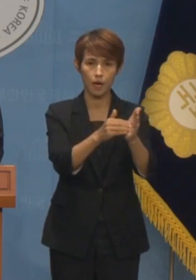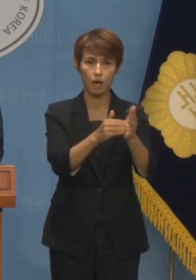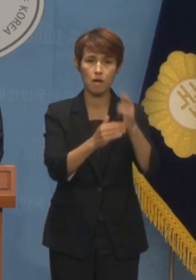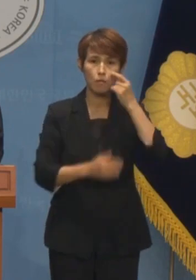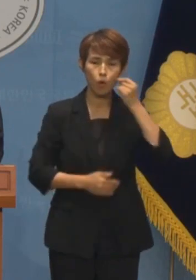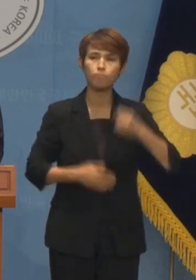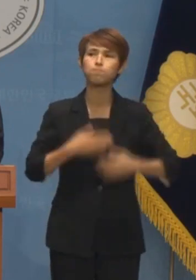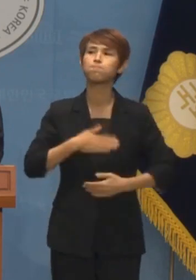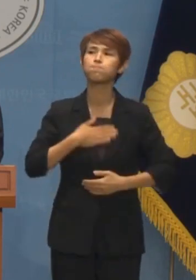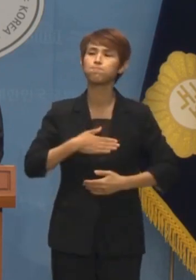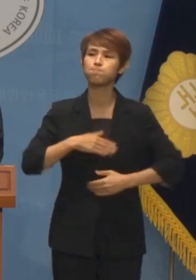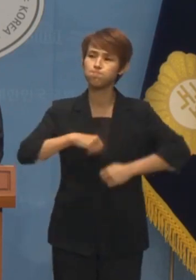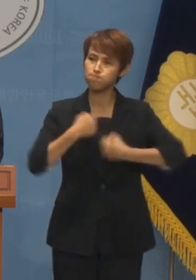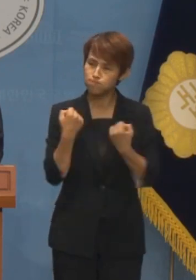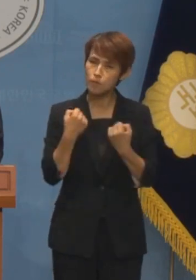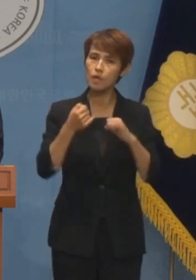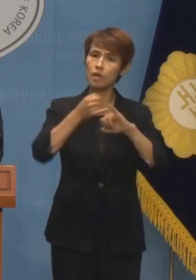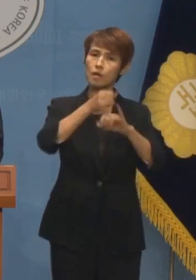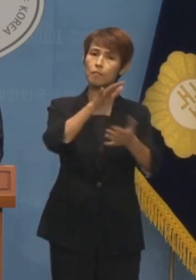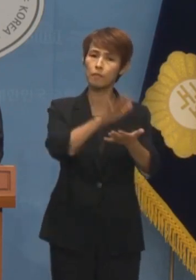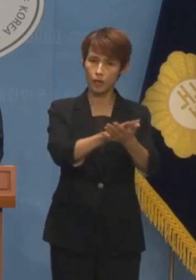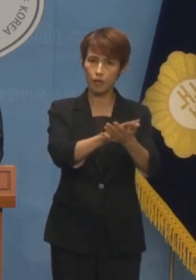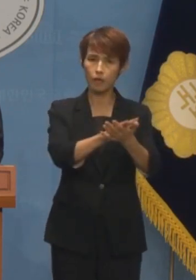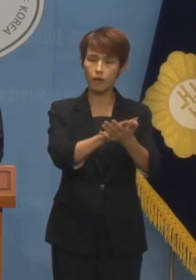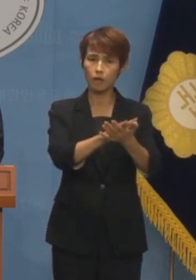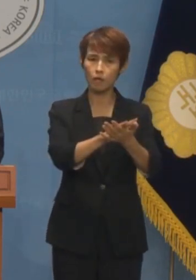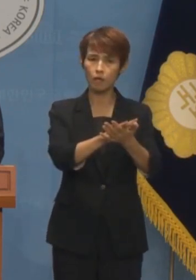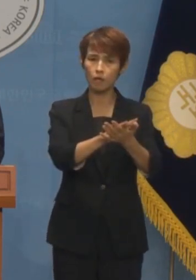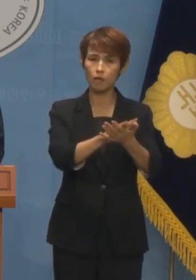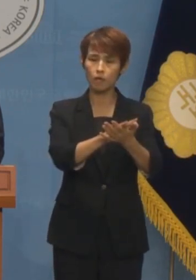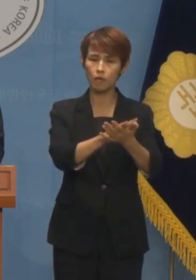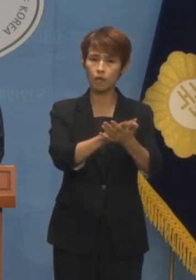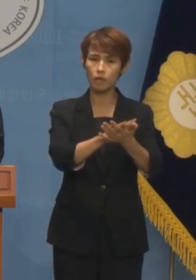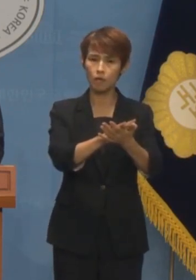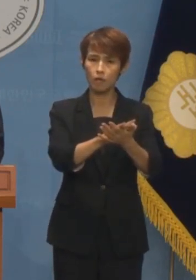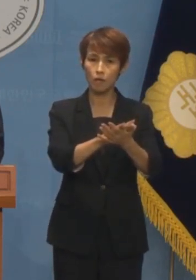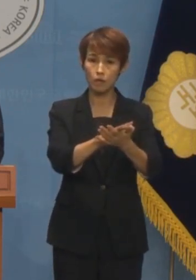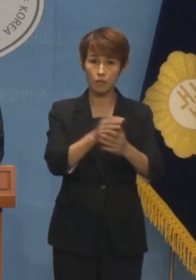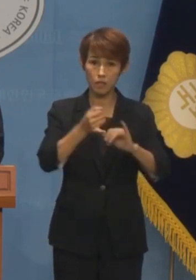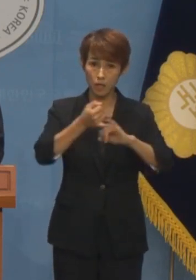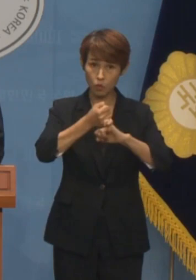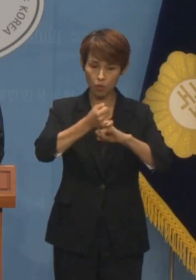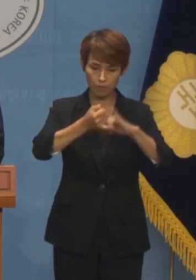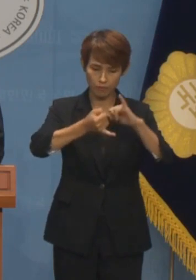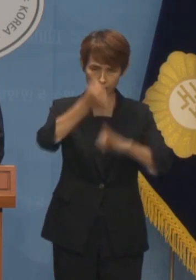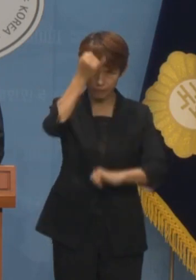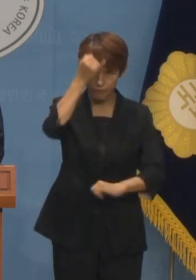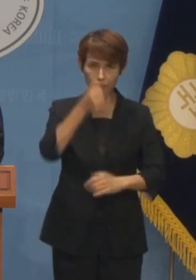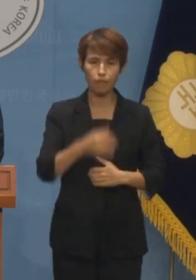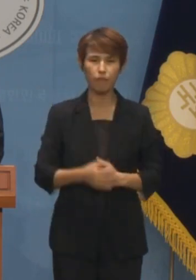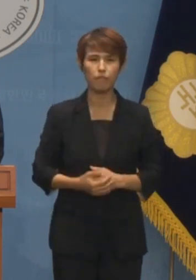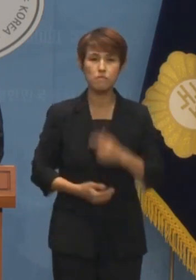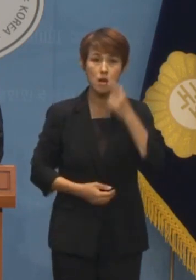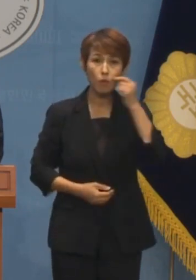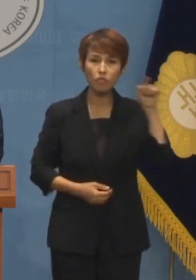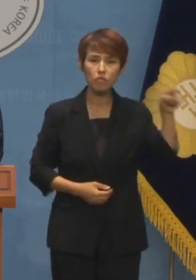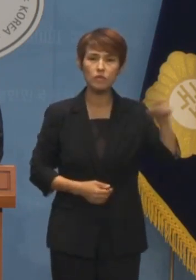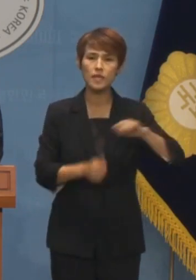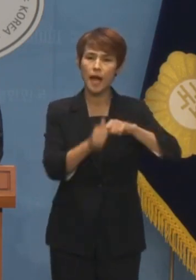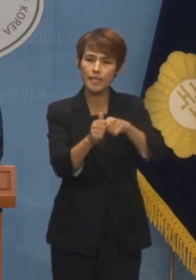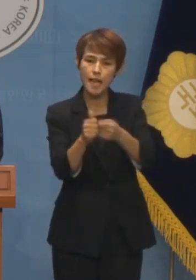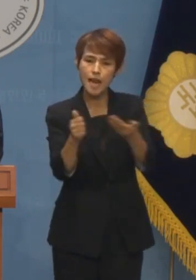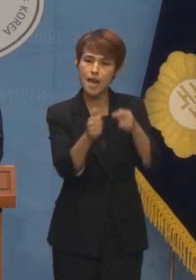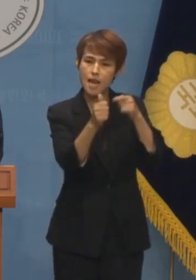일본은 성실히 이행하겠다고 약속한 바 있습니다. 하지만 그 약속은 온데간데 없고 일본은